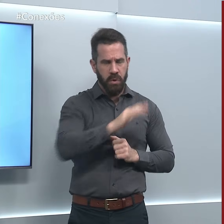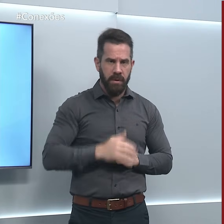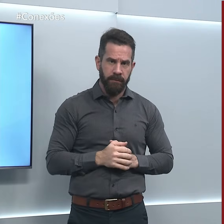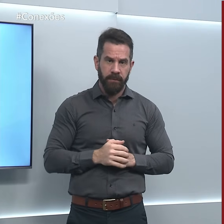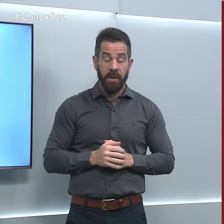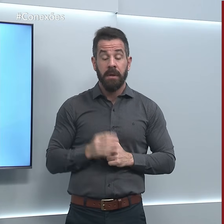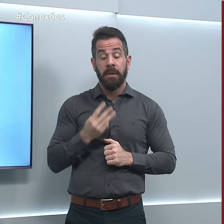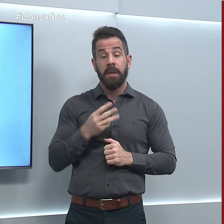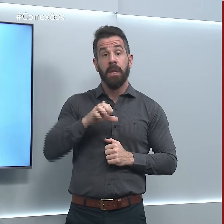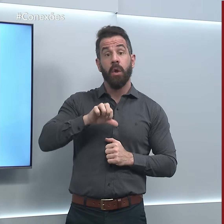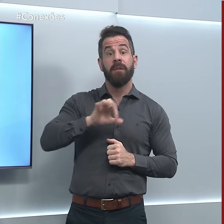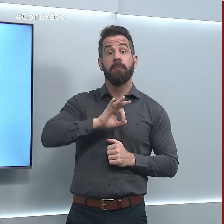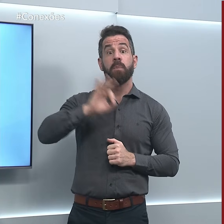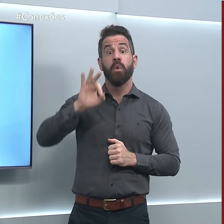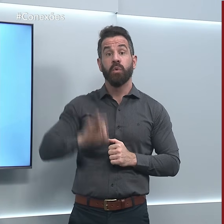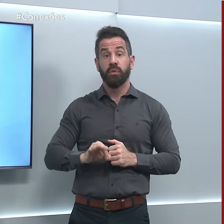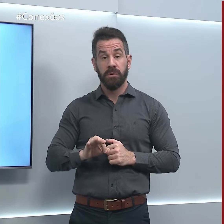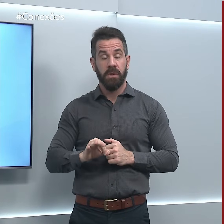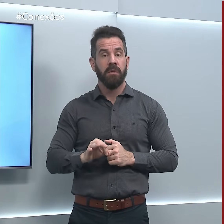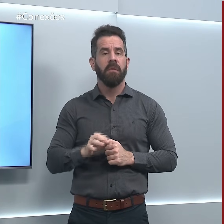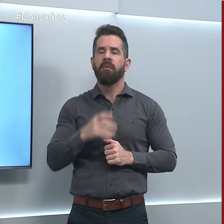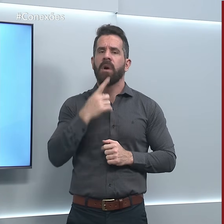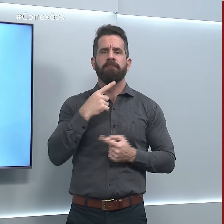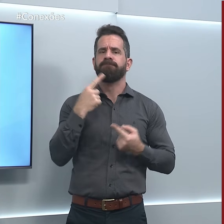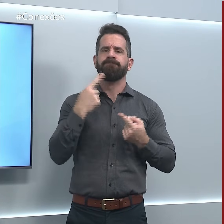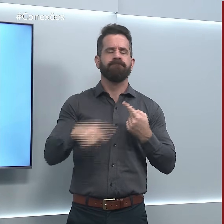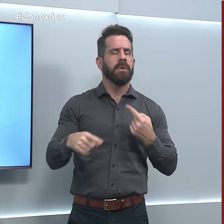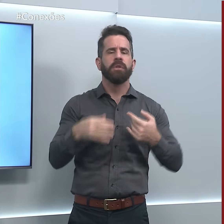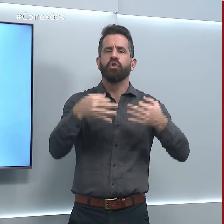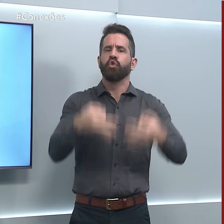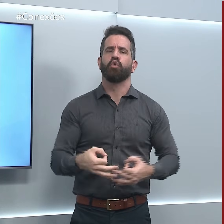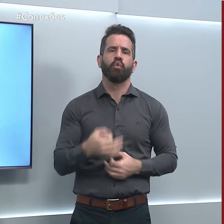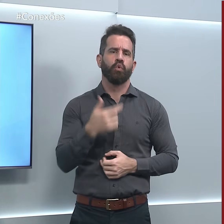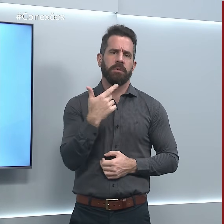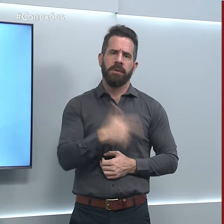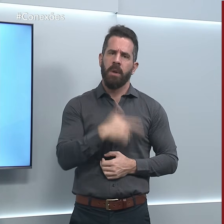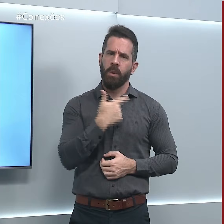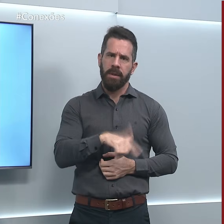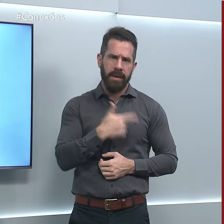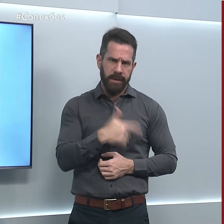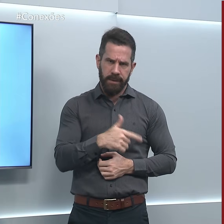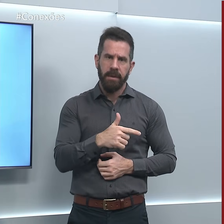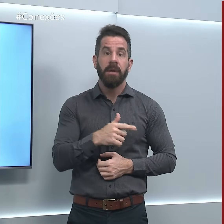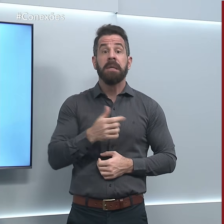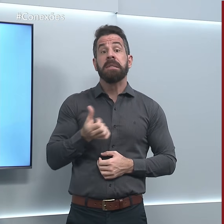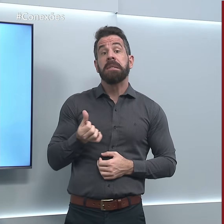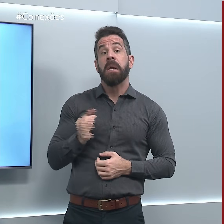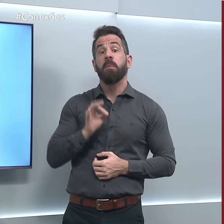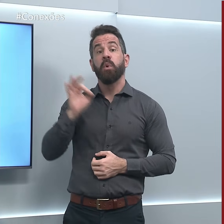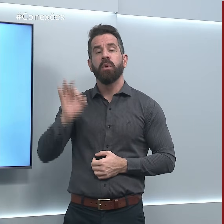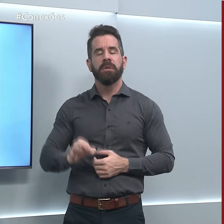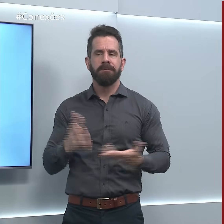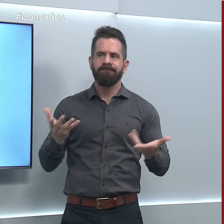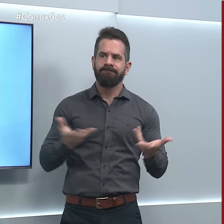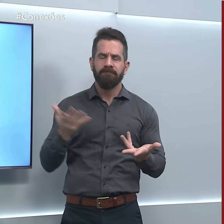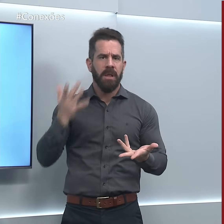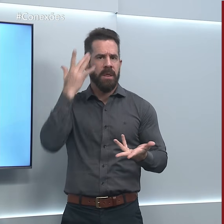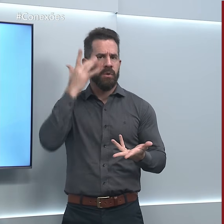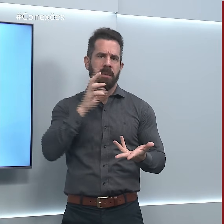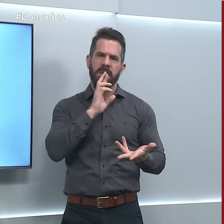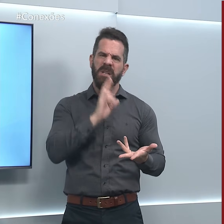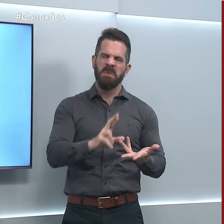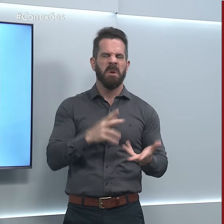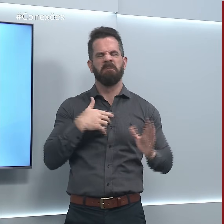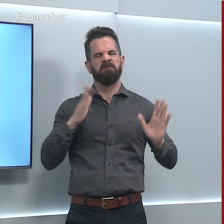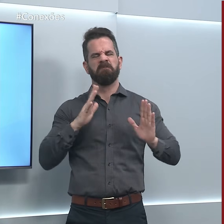para 39% dos entrevistados, a prisão domiciliar é injusta. 6% não souberam ou